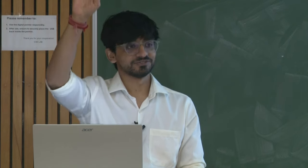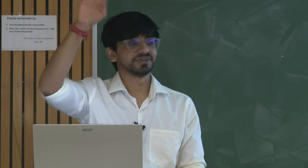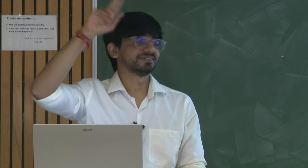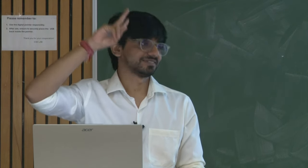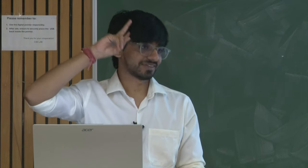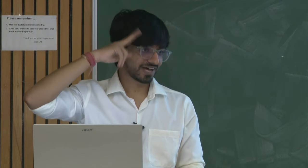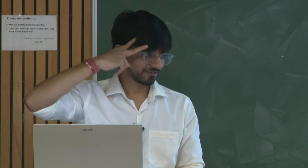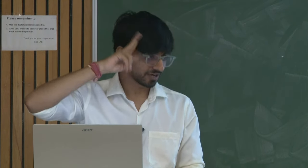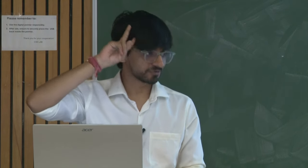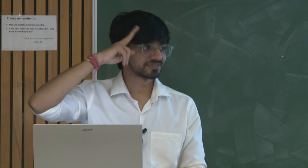रेज योर हैंड. आई हैव अ डाउट.